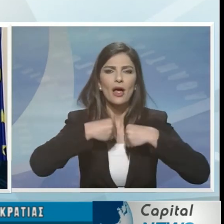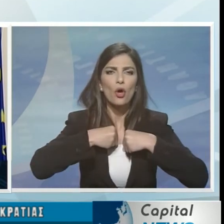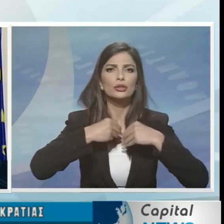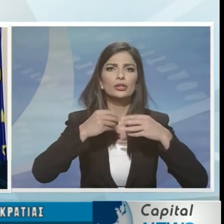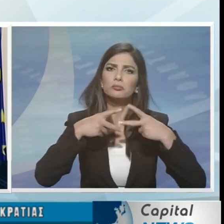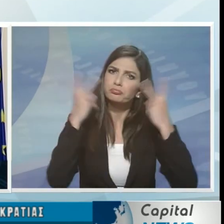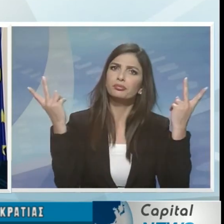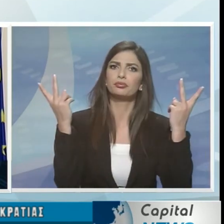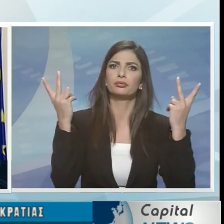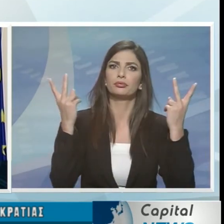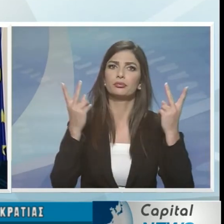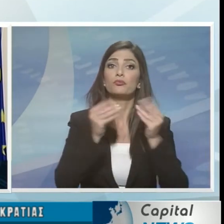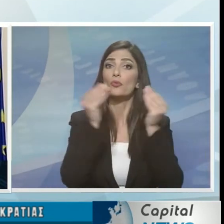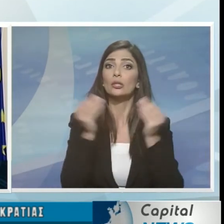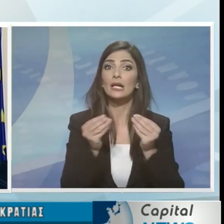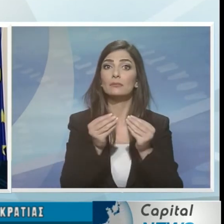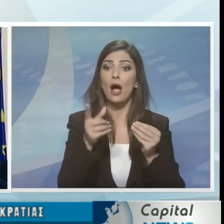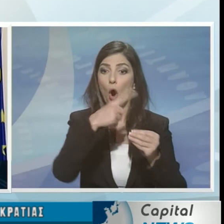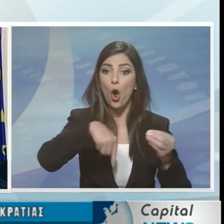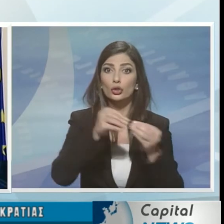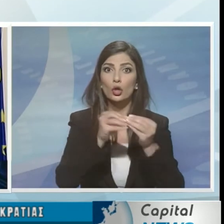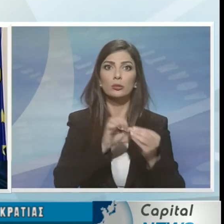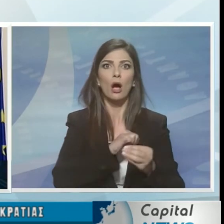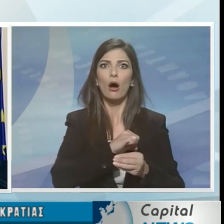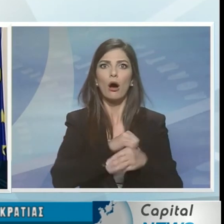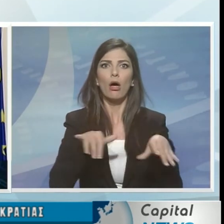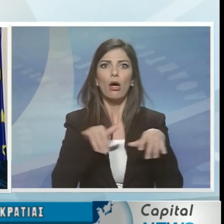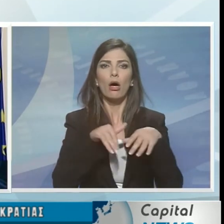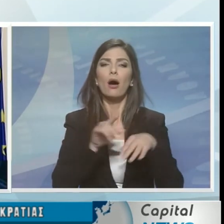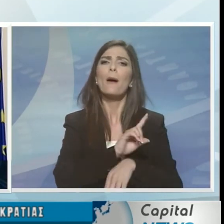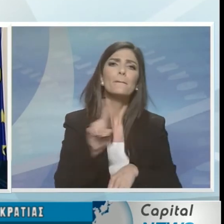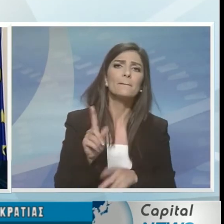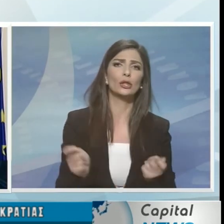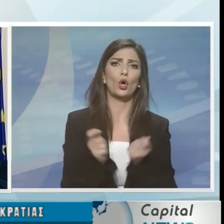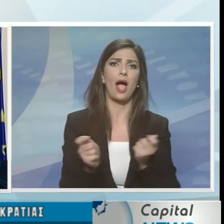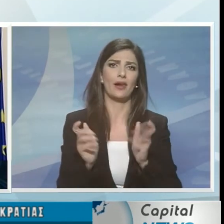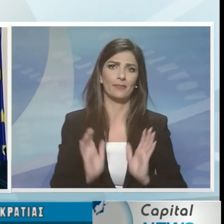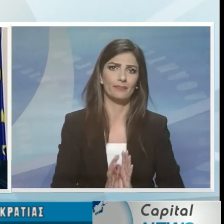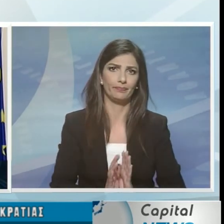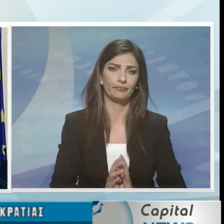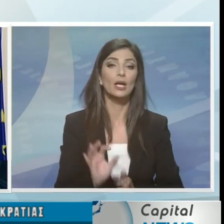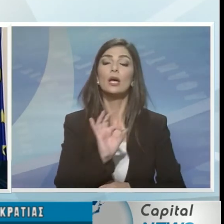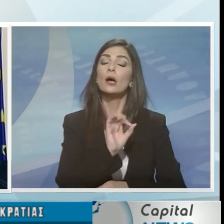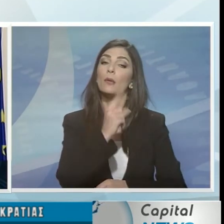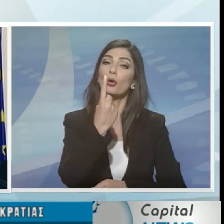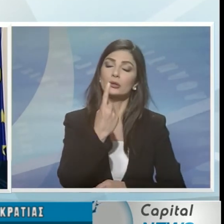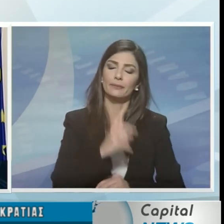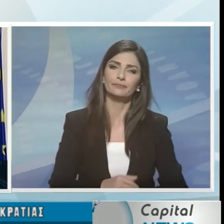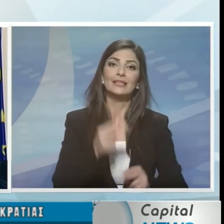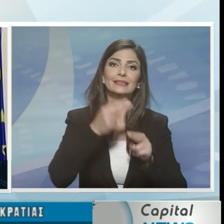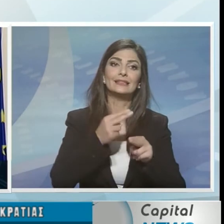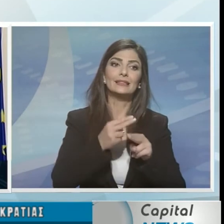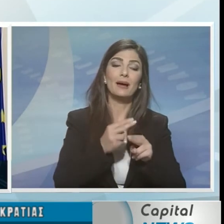Φίλες και φίλοι, όπως έχω επισημάνει, πέραν της προστασίας της υγείας του λαού, σημαντική είναι και η διασφάλιση